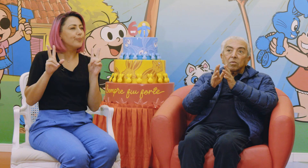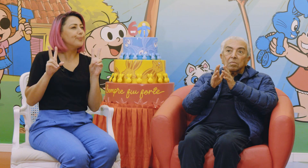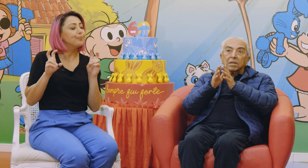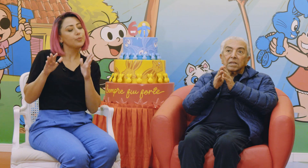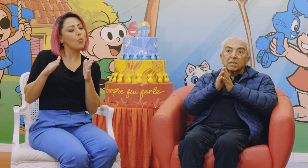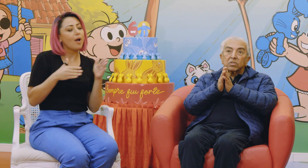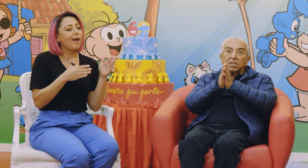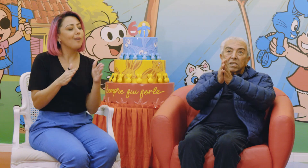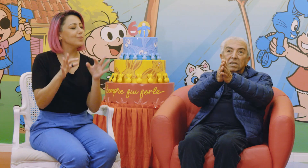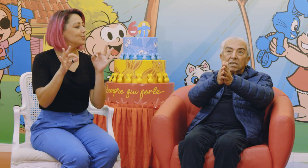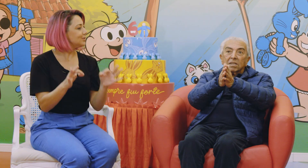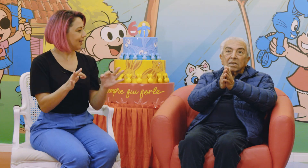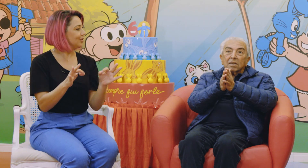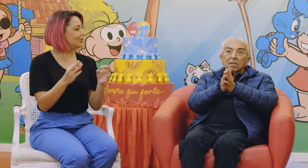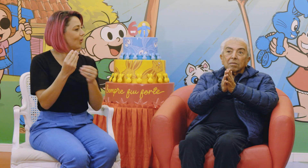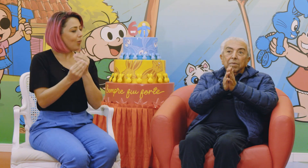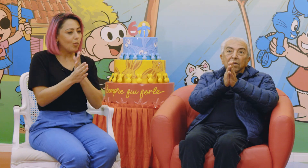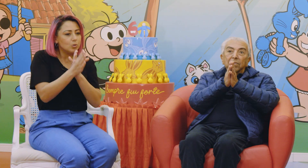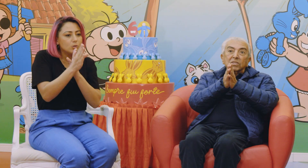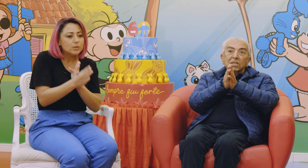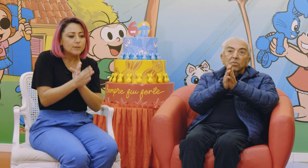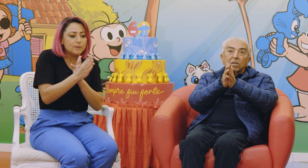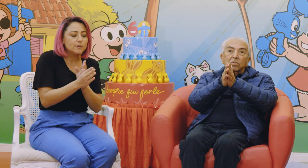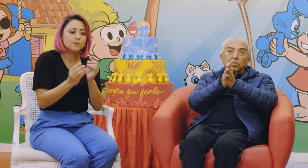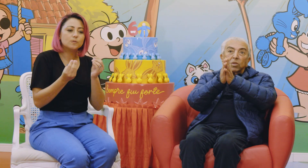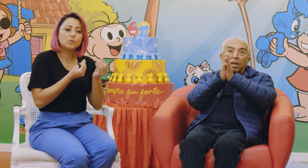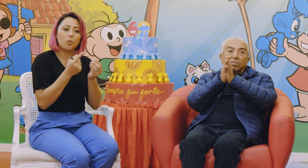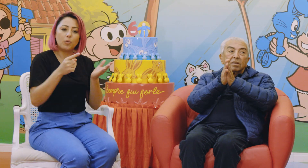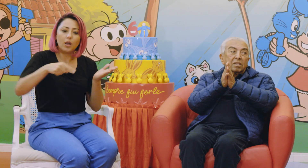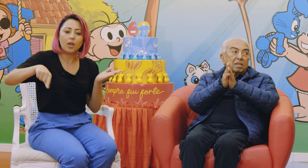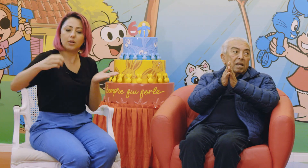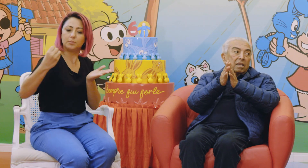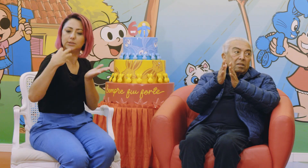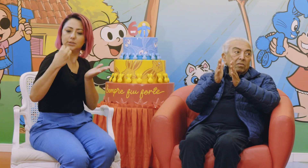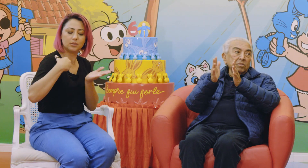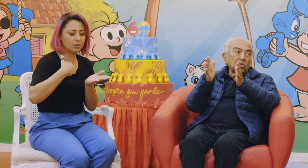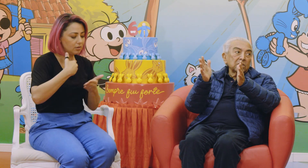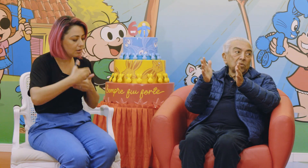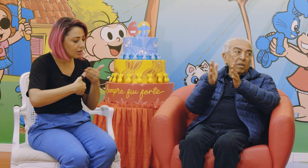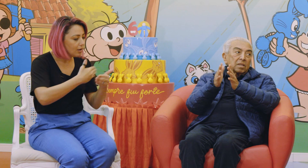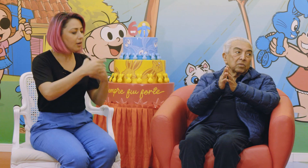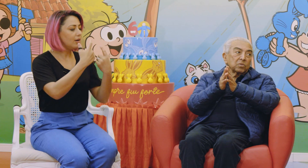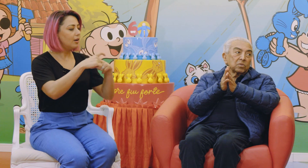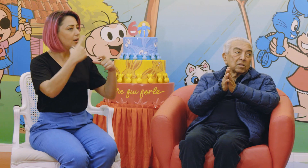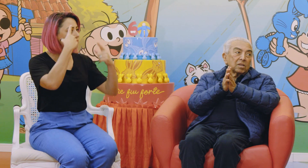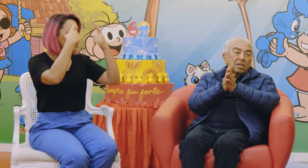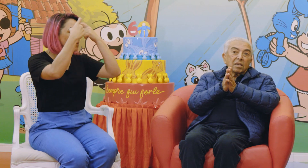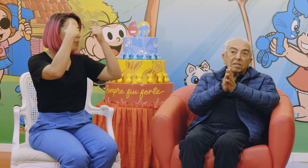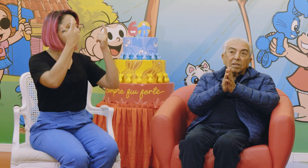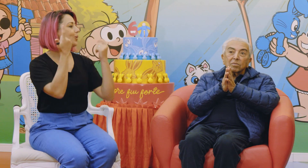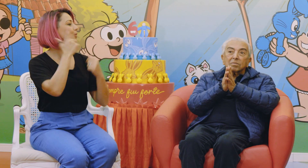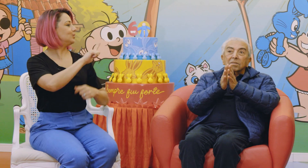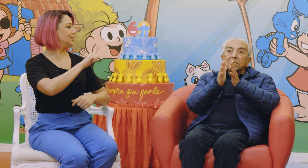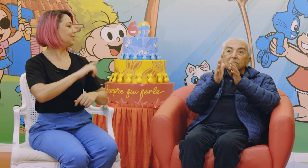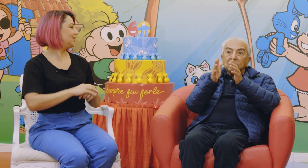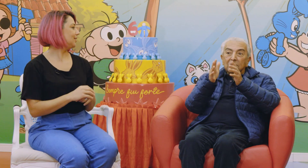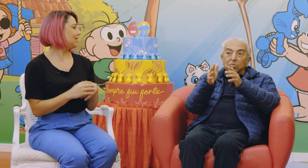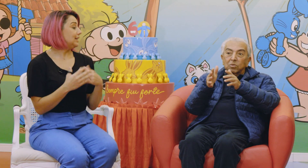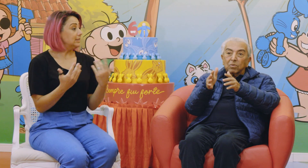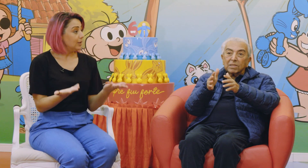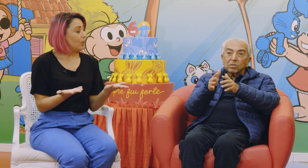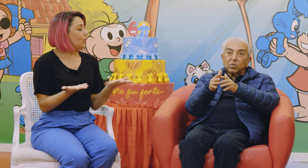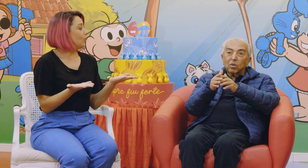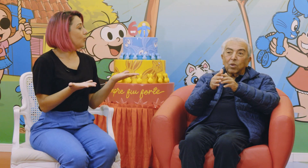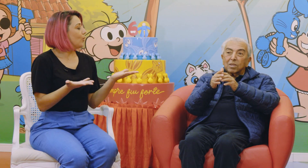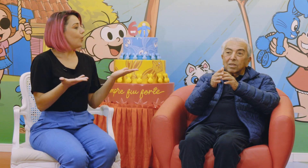de alguma maneira, seguir para fazer o que eu sonhava, que era histórias em quadrinhos. Então,